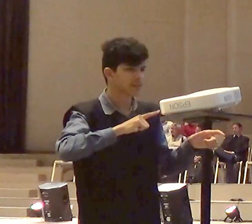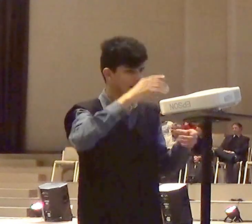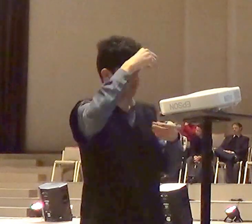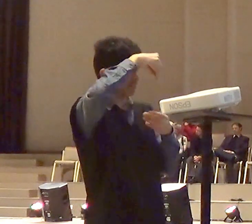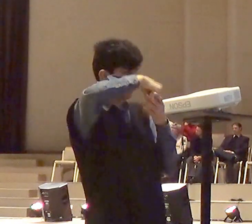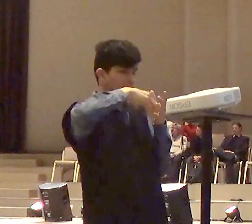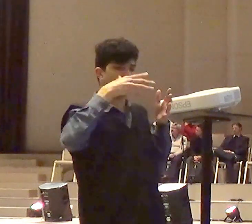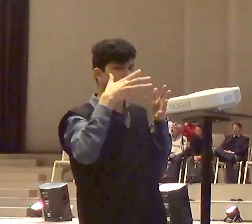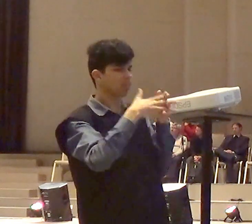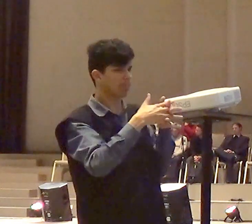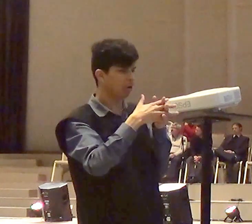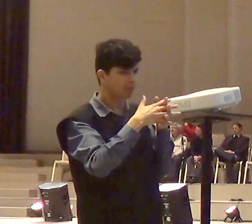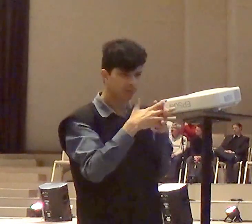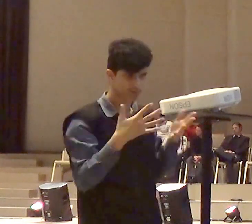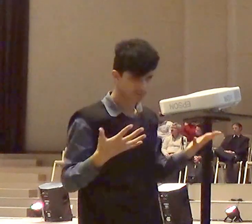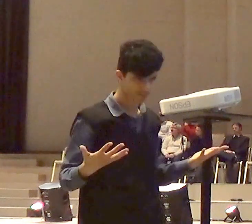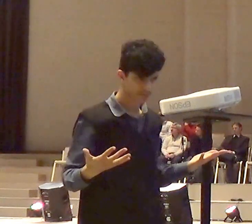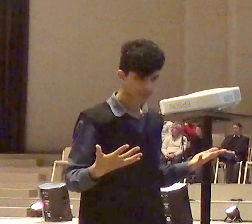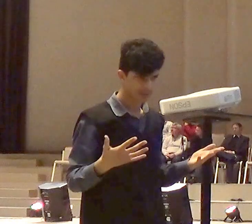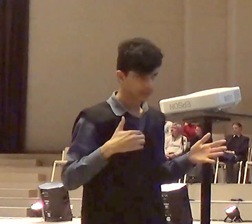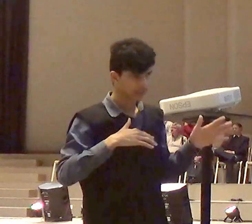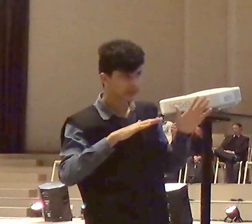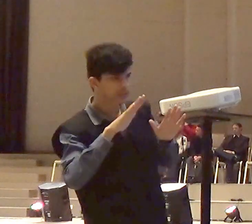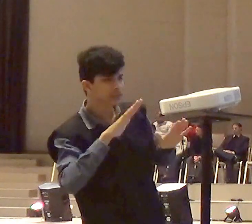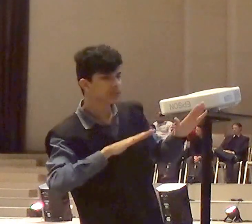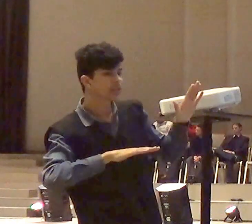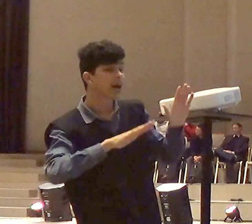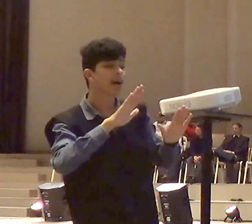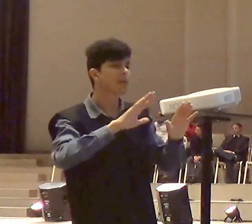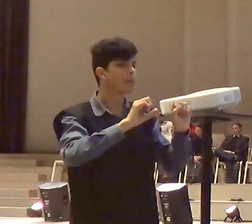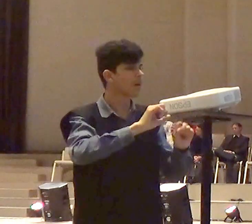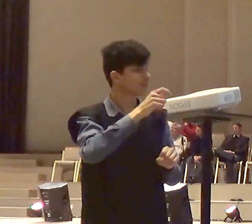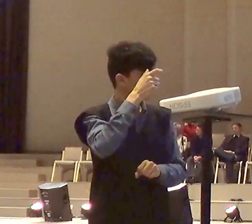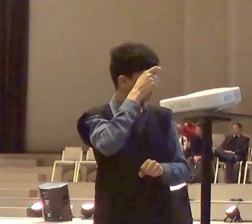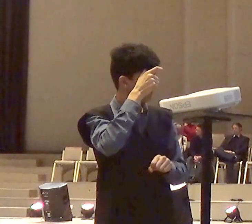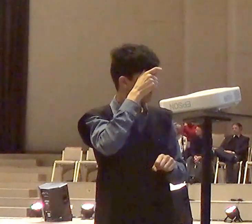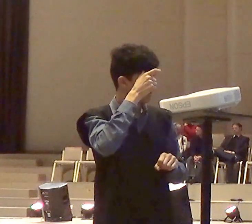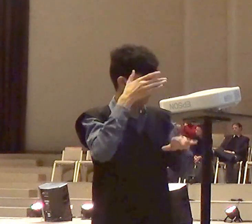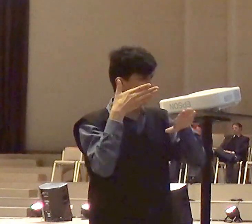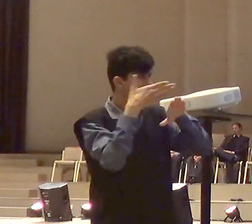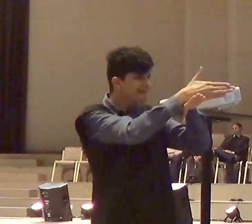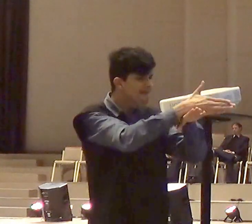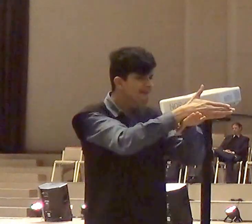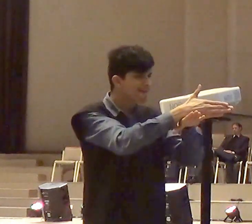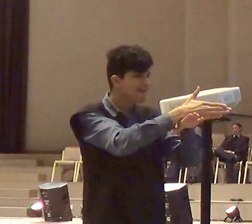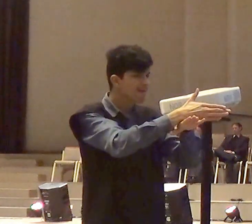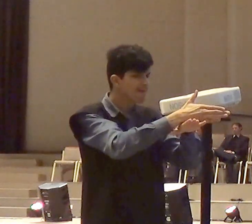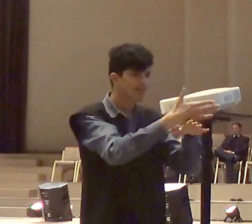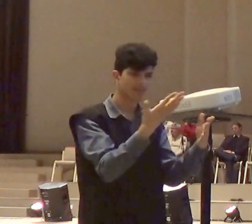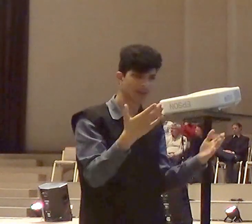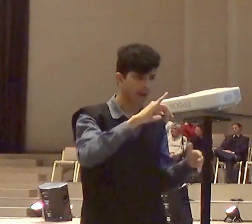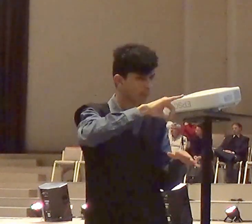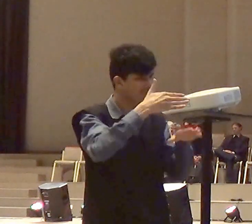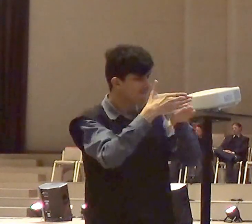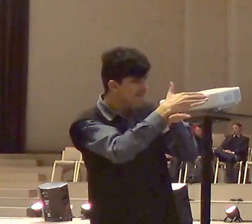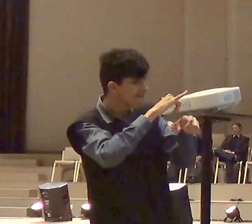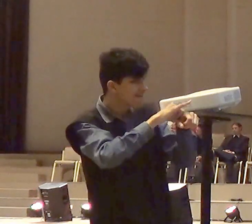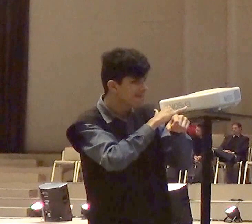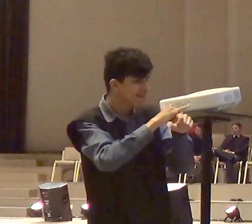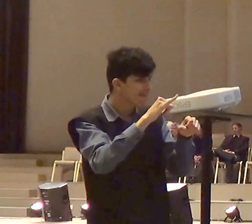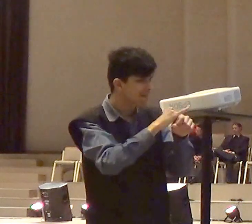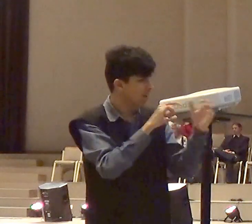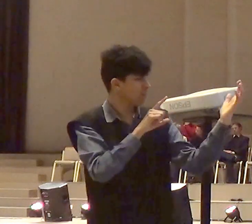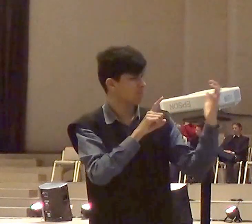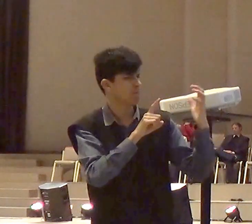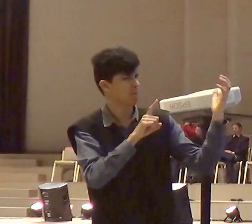a Bíblia vai ensinar que Satanás usa essas pequenas brechas do nosso pensamento da nossa